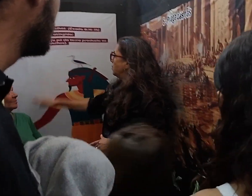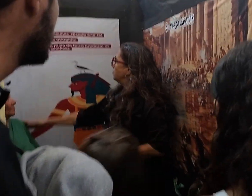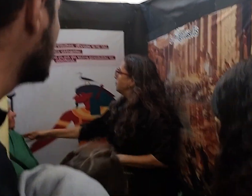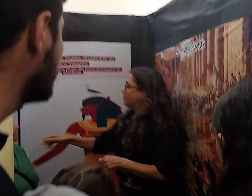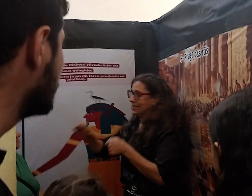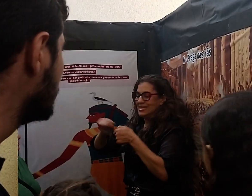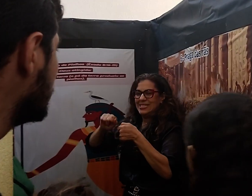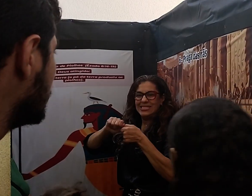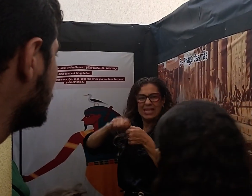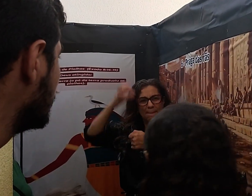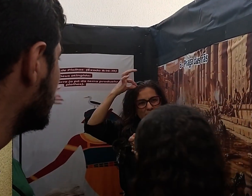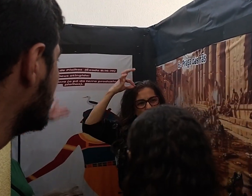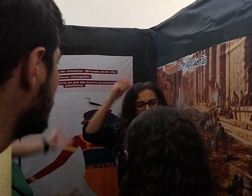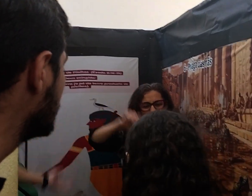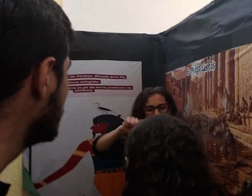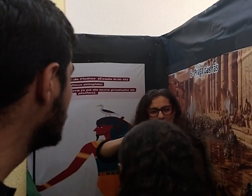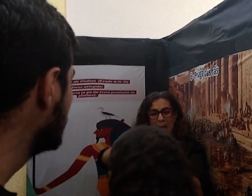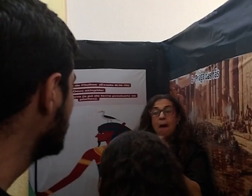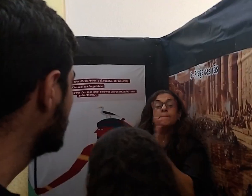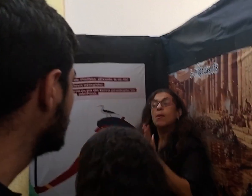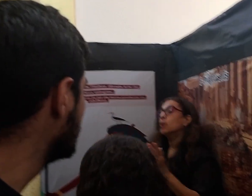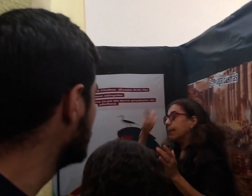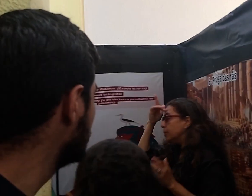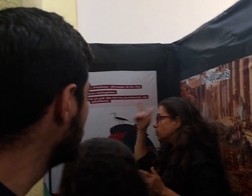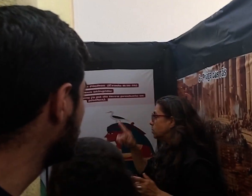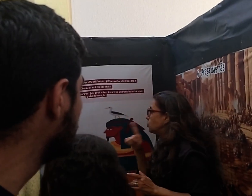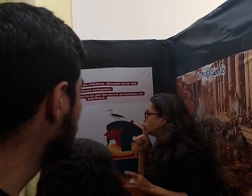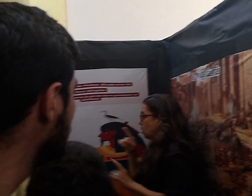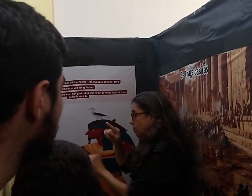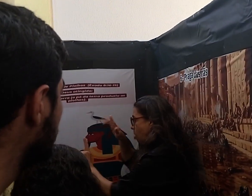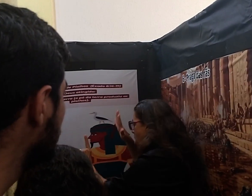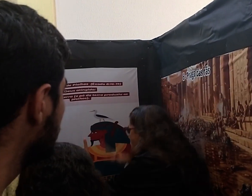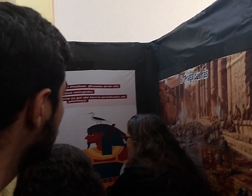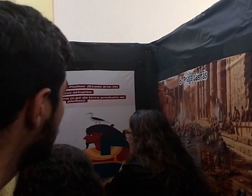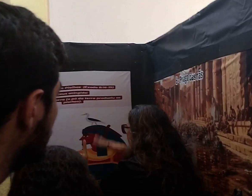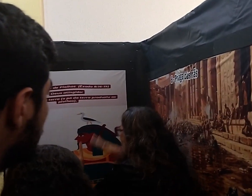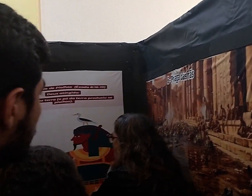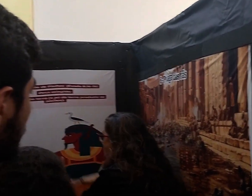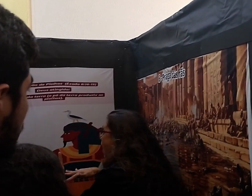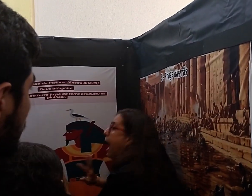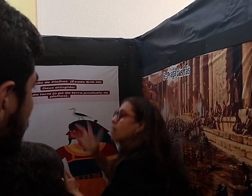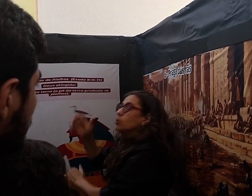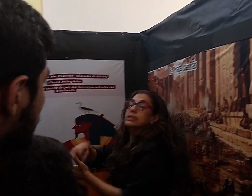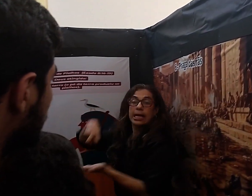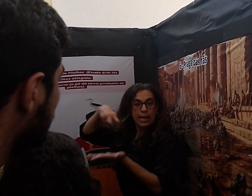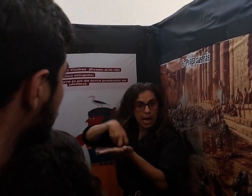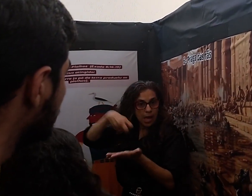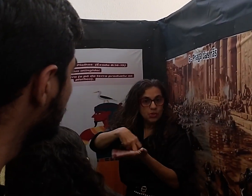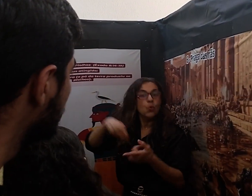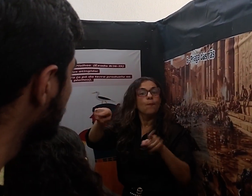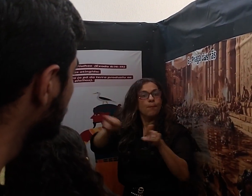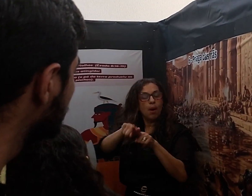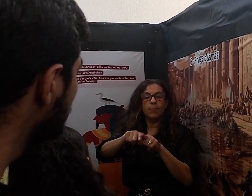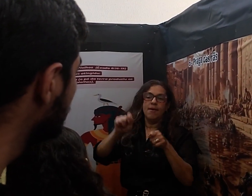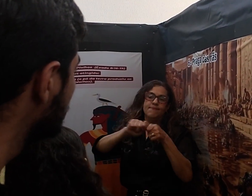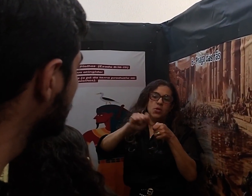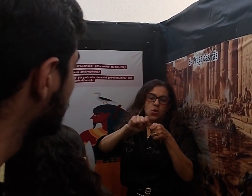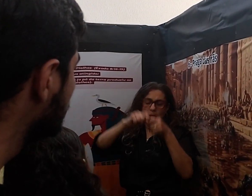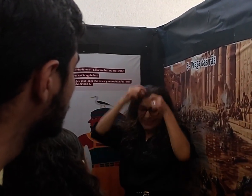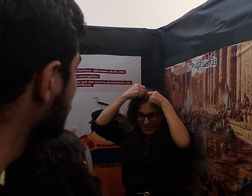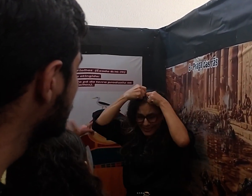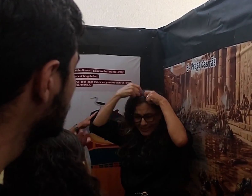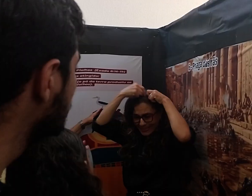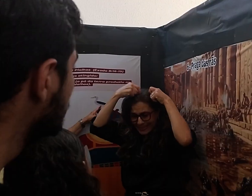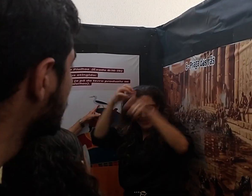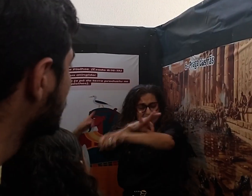o deus Geb, a deusa da terra. Então, em todo o Egito, eles ficavam com piolhos. Porém, o povo hebreu nada